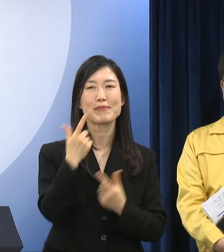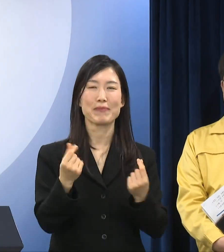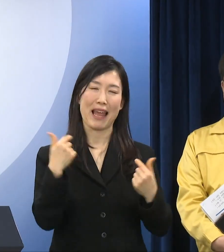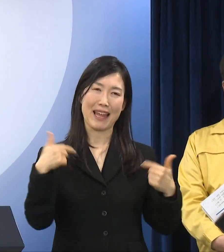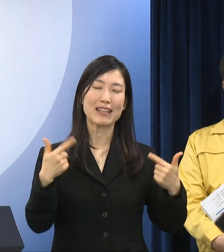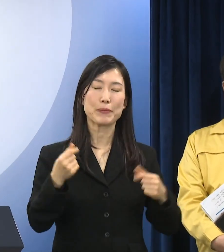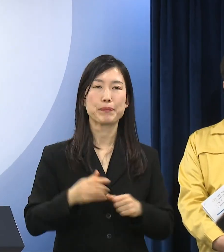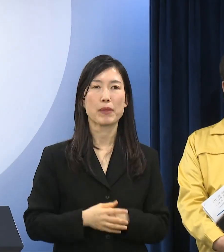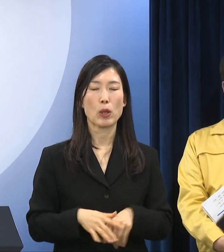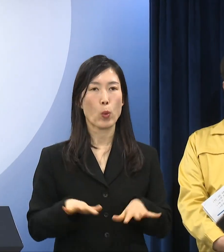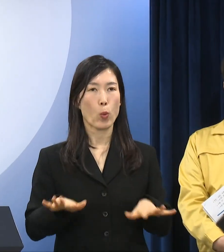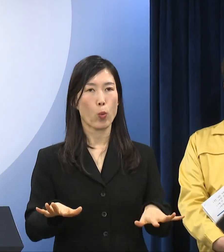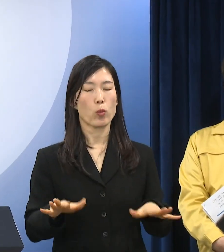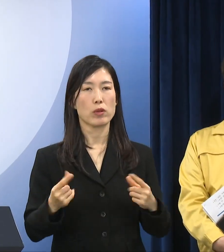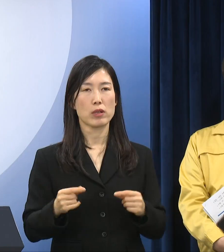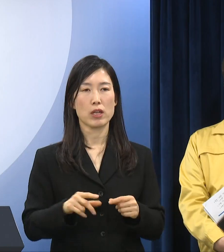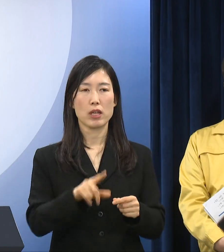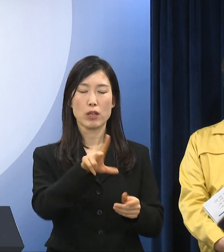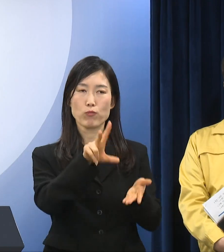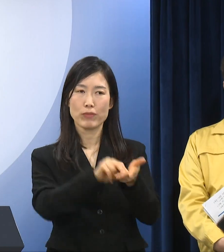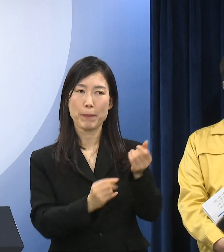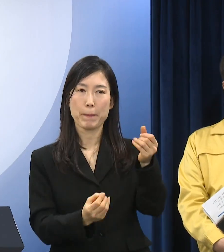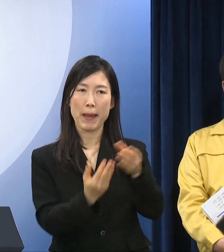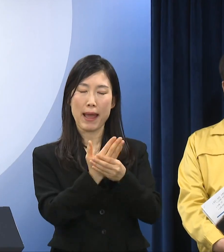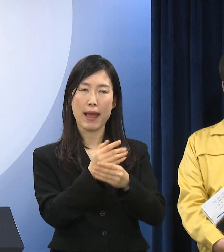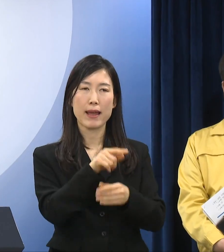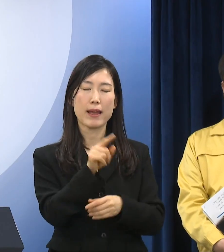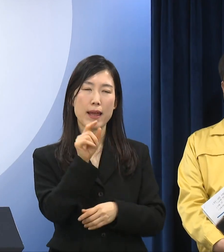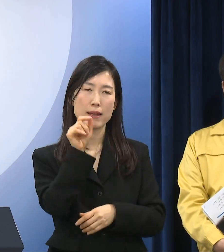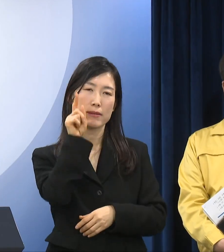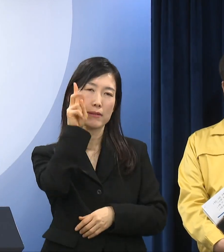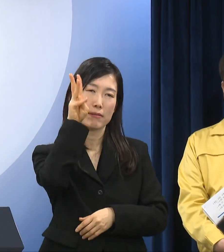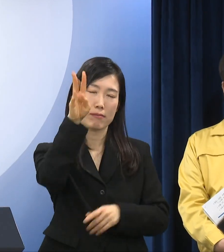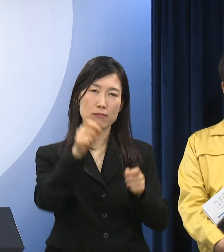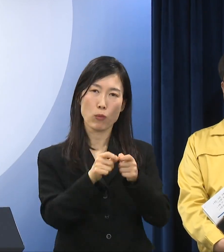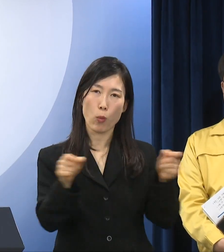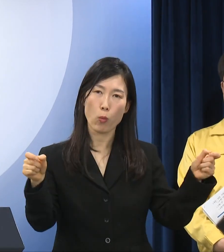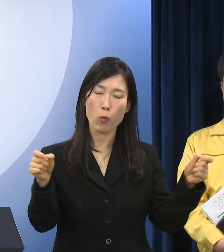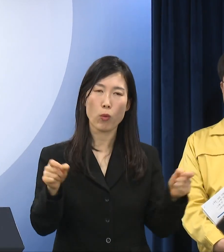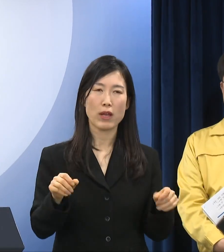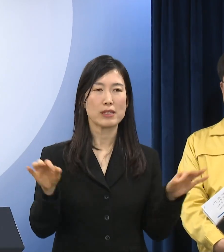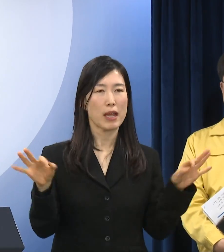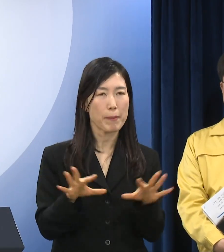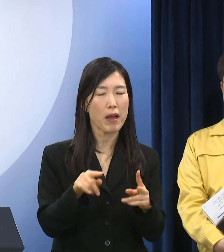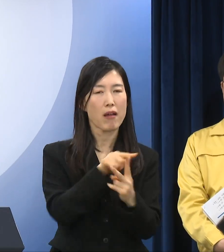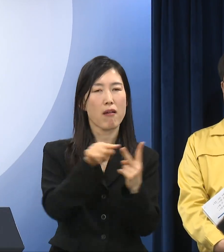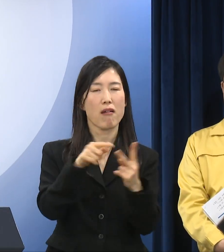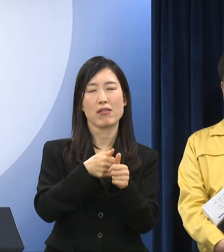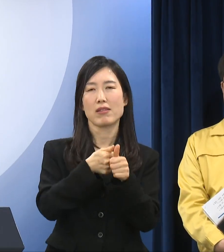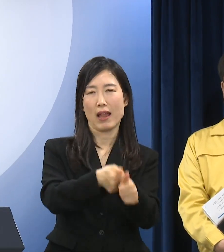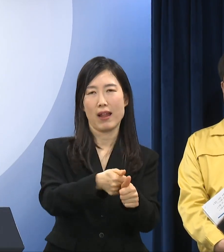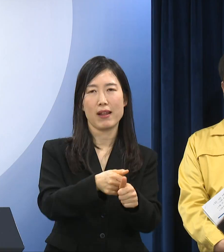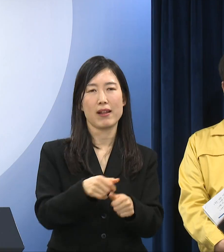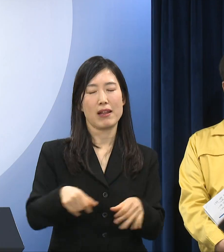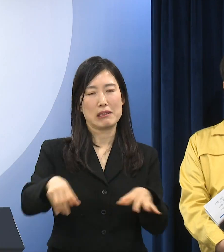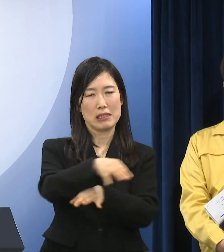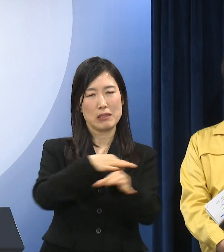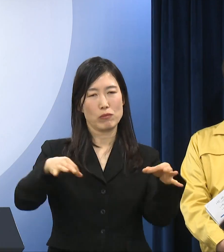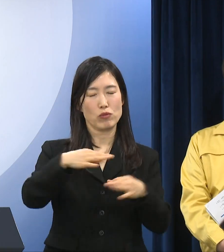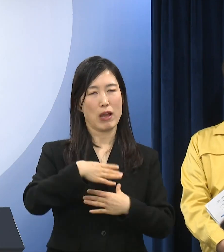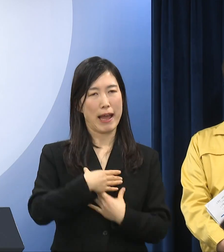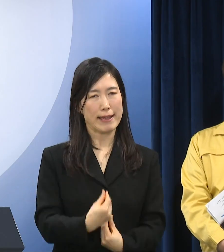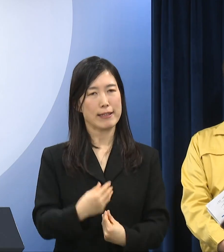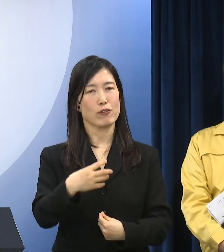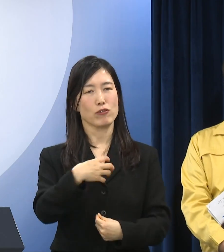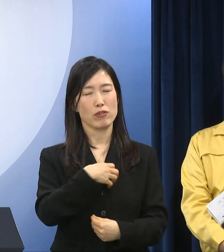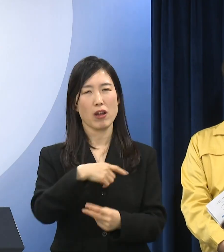있겠습니다. 이번에도 결국에는 이번에 상황이 얼마나 장기화되고 지속되느냐 이 여부에 달려 있는 것 같고요. 저희들은